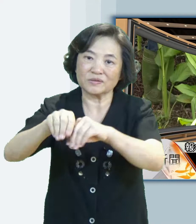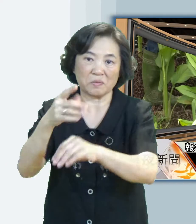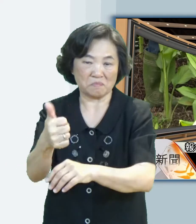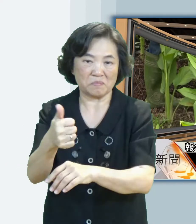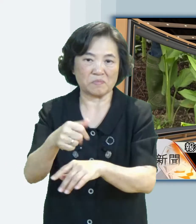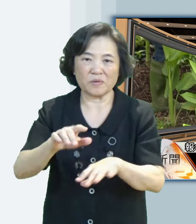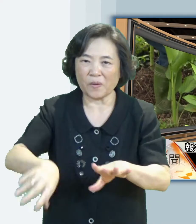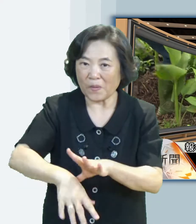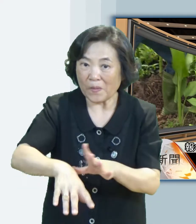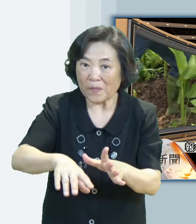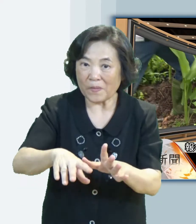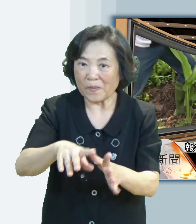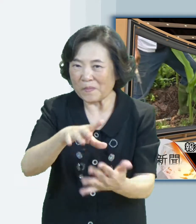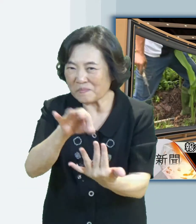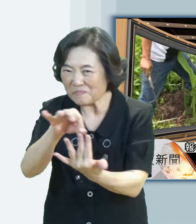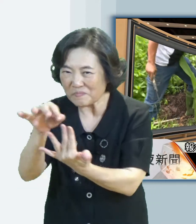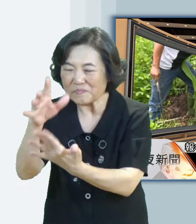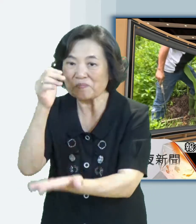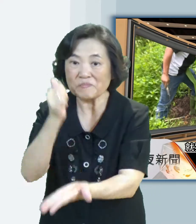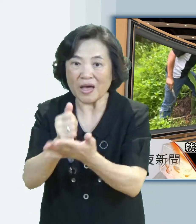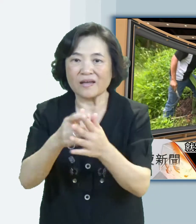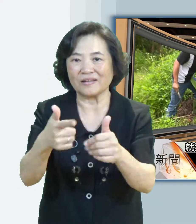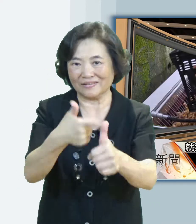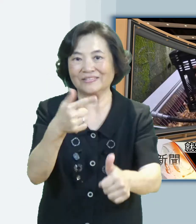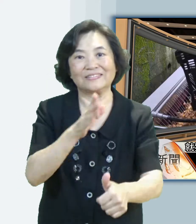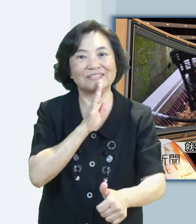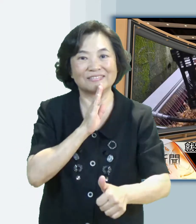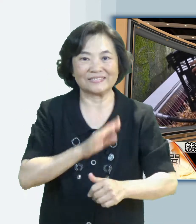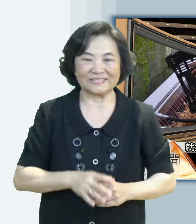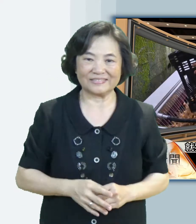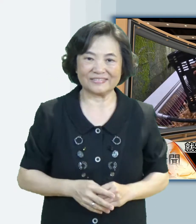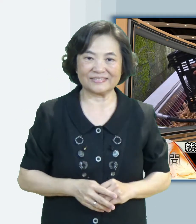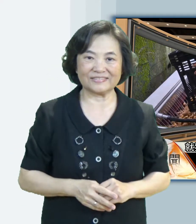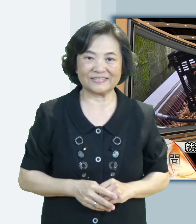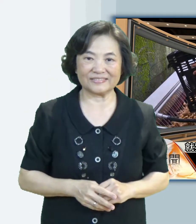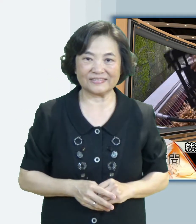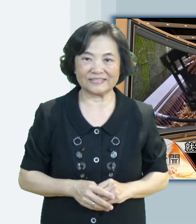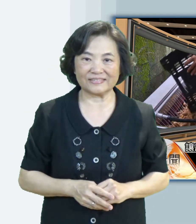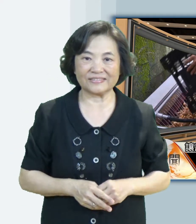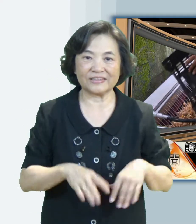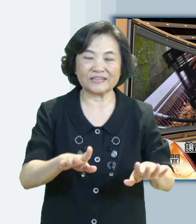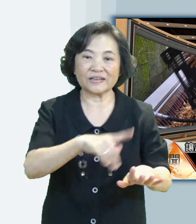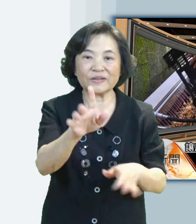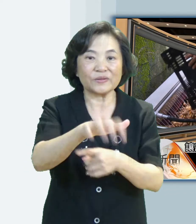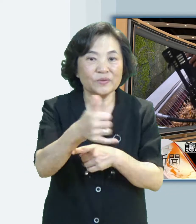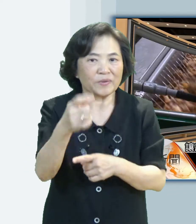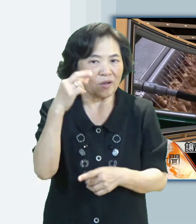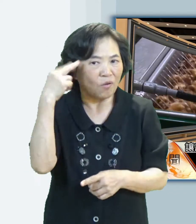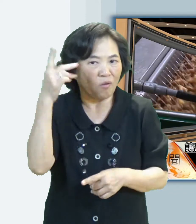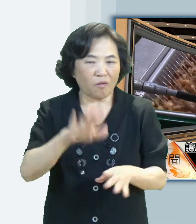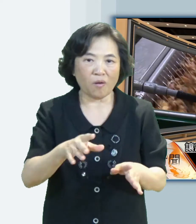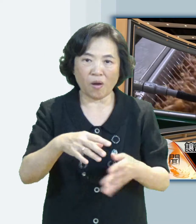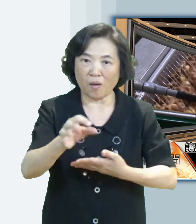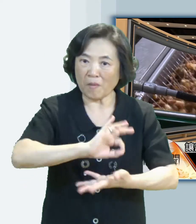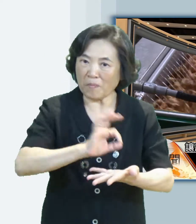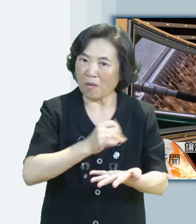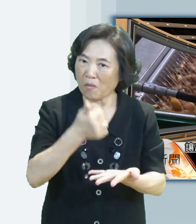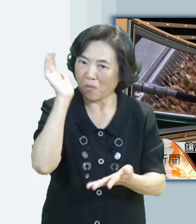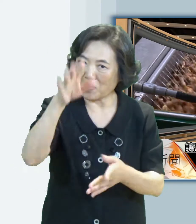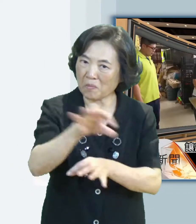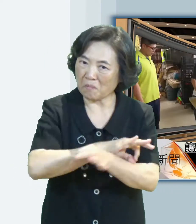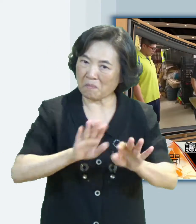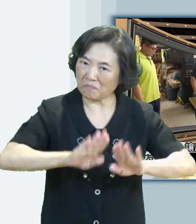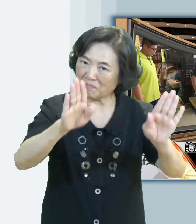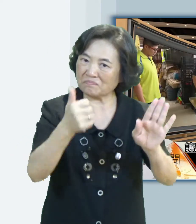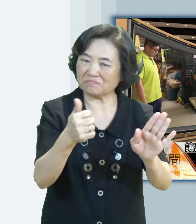投十大创新表现的发通，就得到第六名的好成绩。一道农民就知道亚红的新型